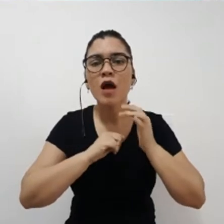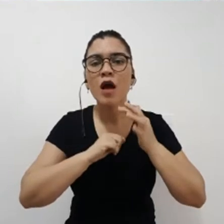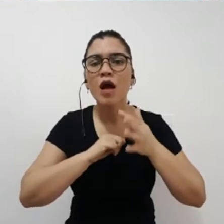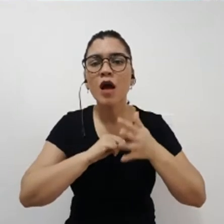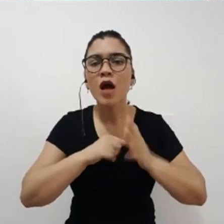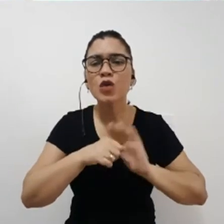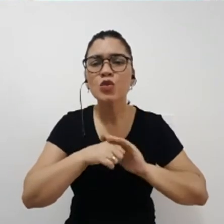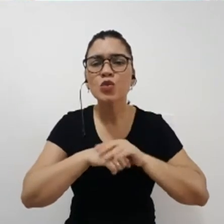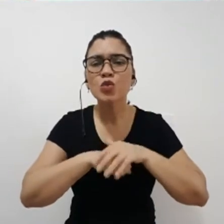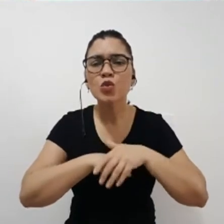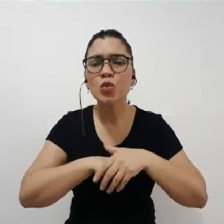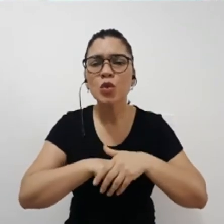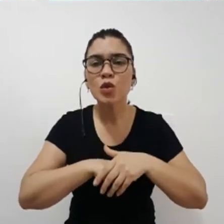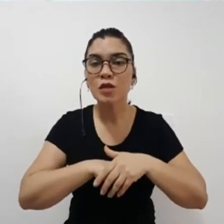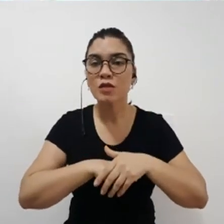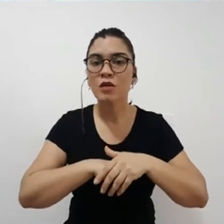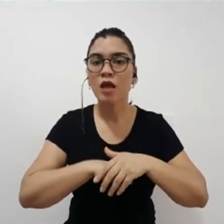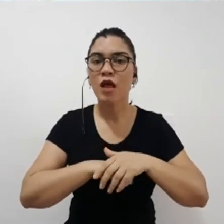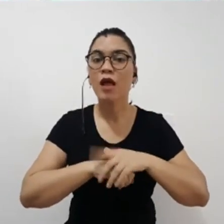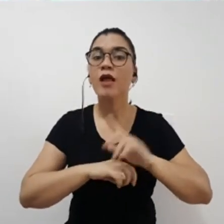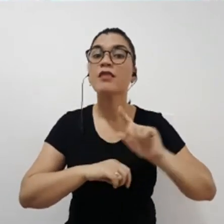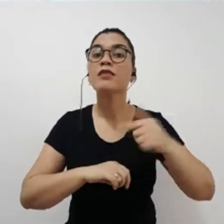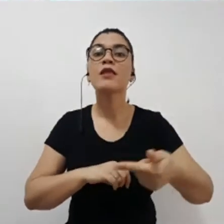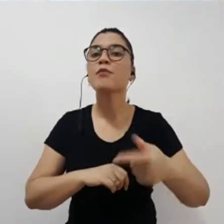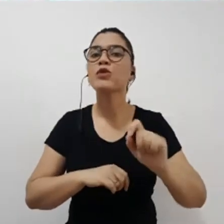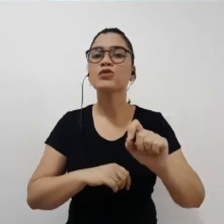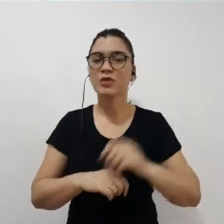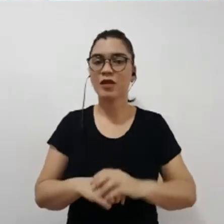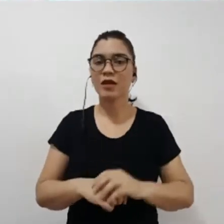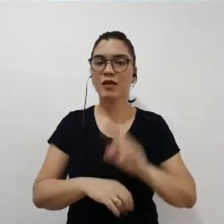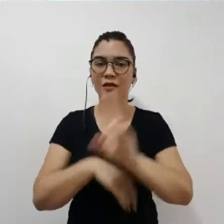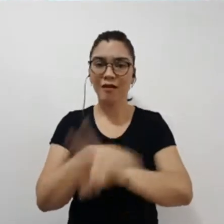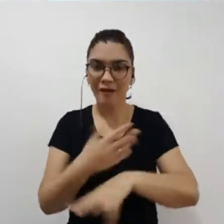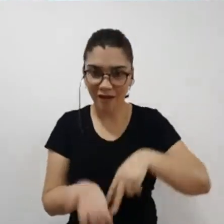de alegria quando ele ressuscitou.